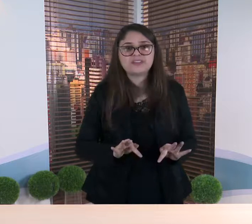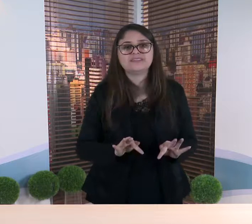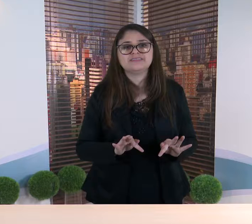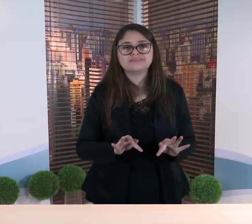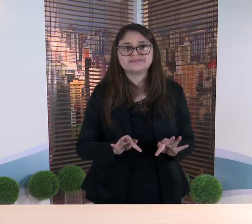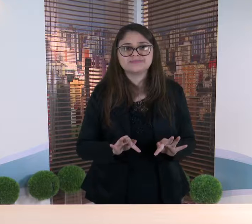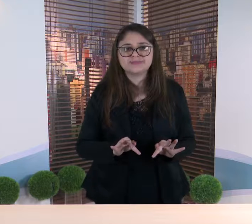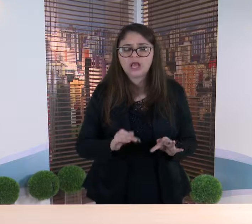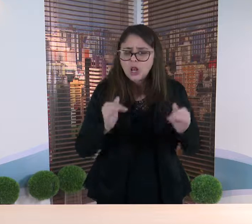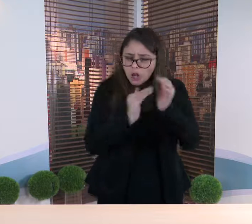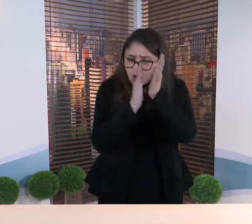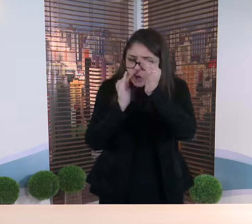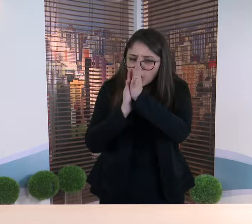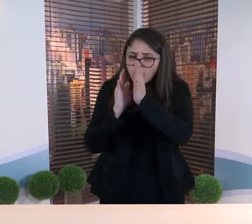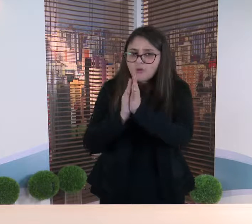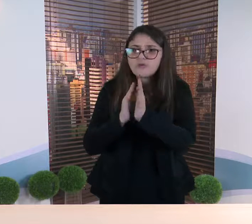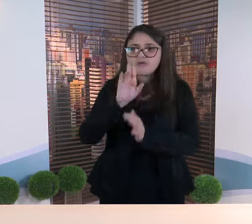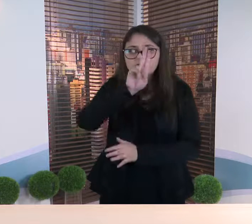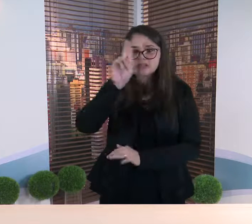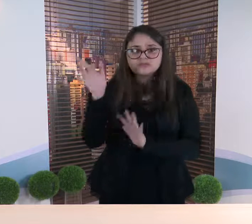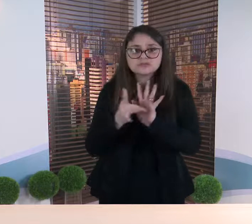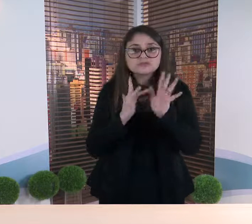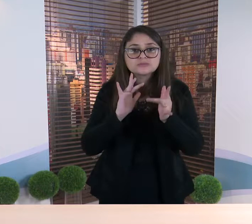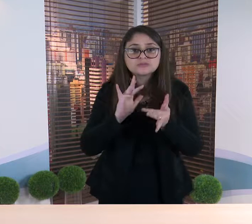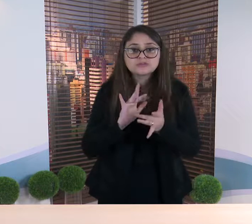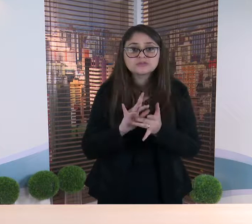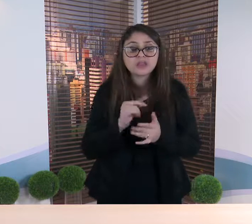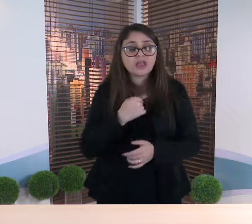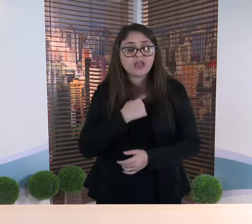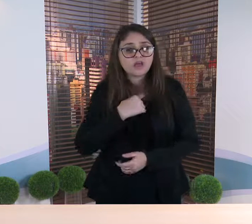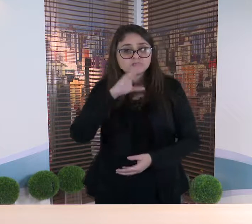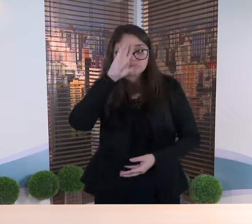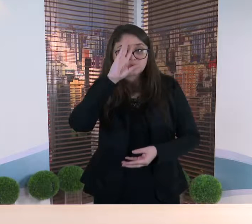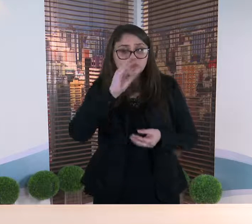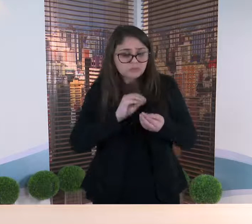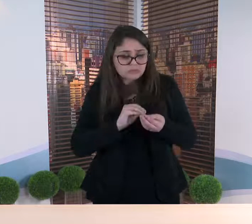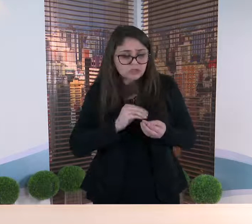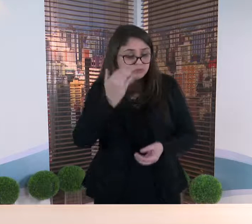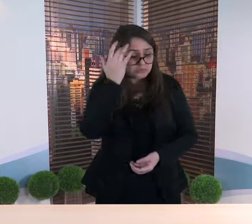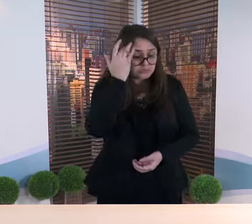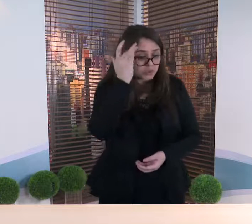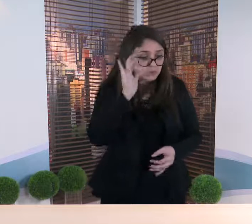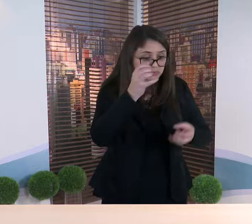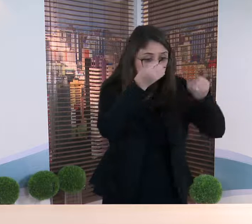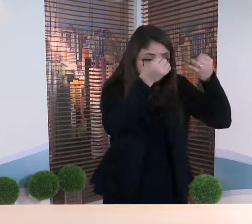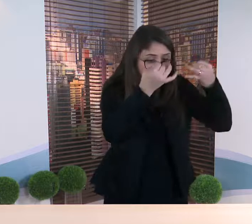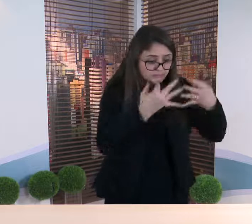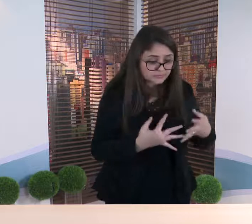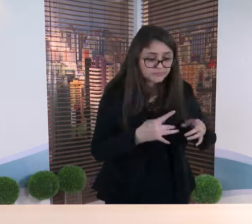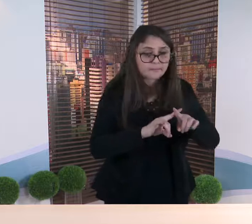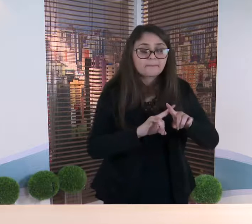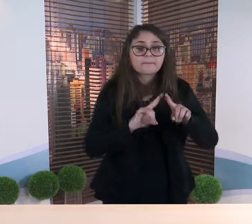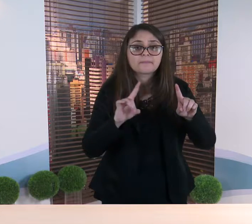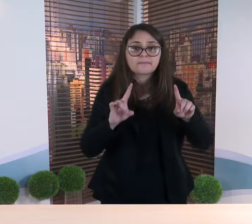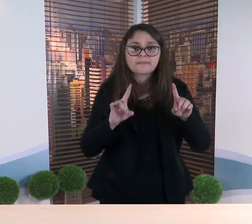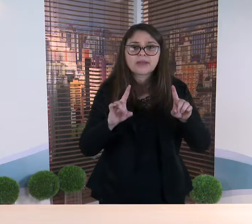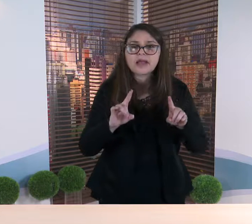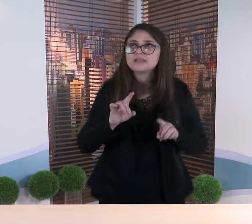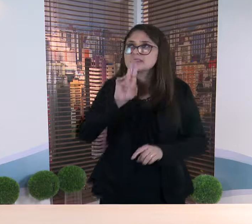sofrimento, dizendo: louvado seja o seu nome, não compreendo, não sei explicar, mesmo assim que o seu nome